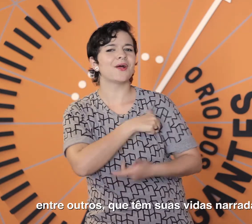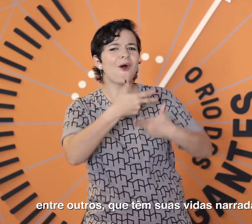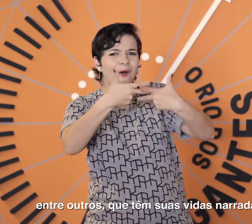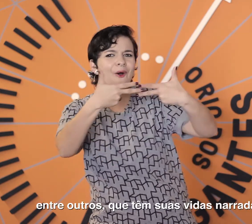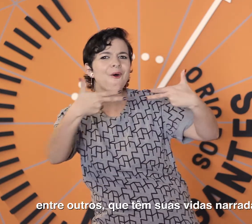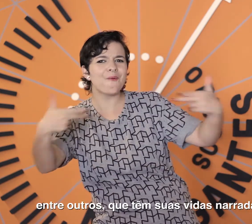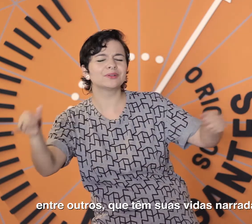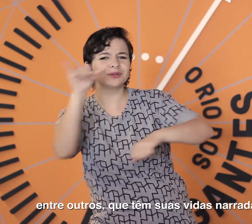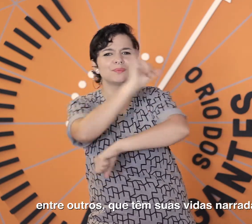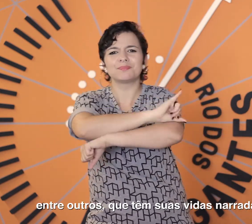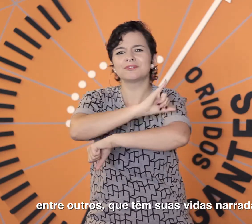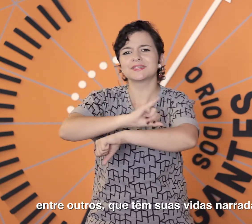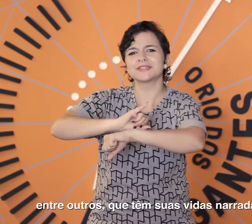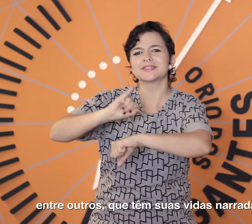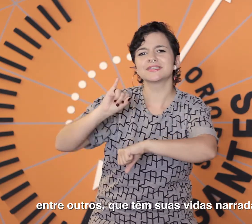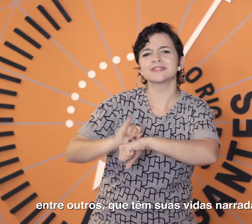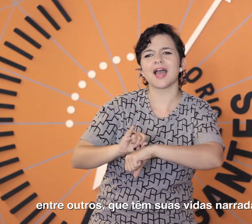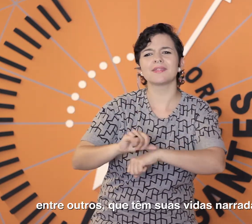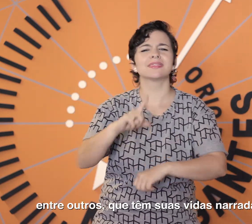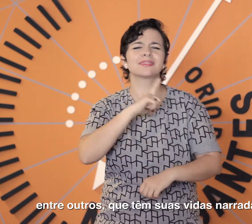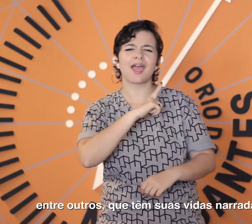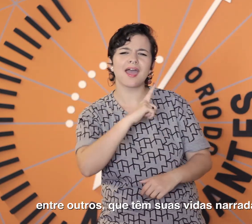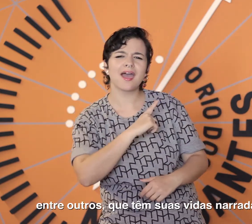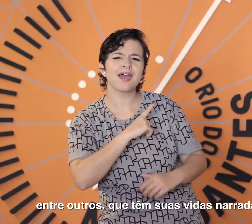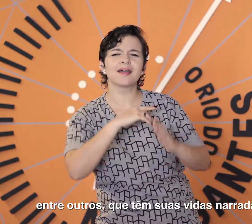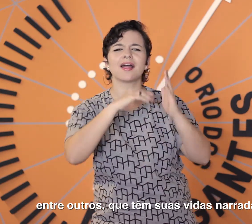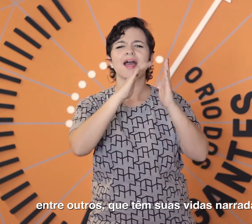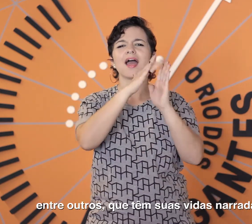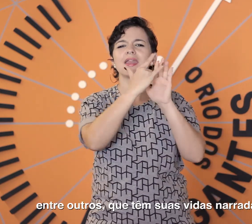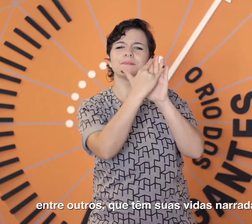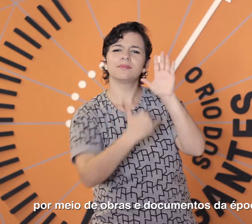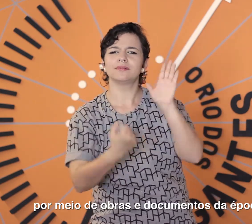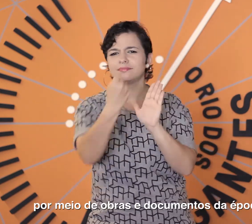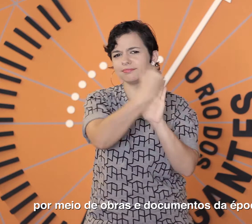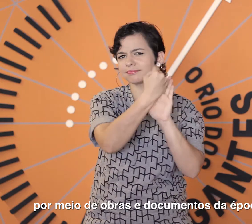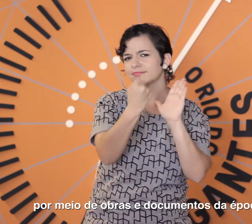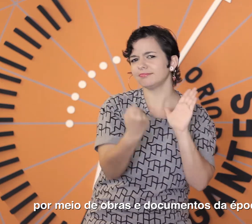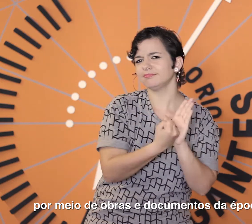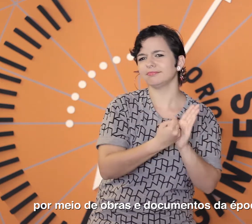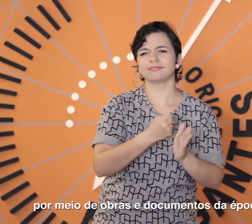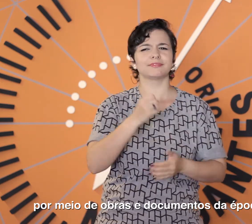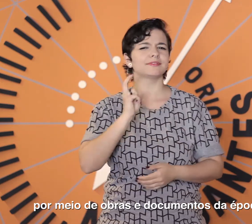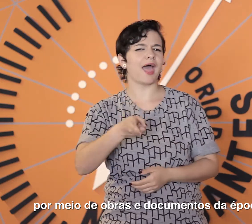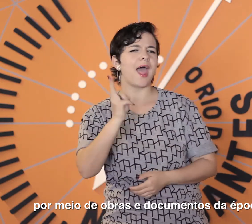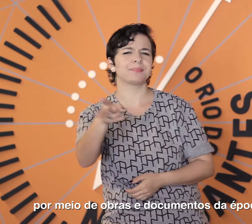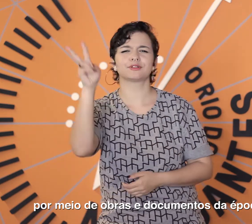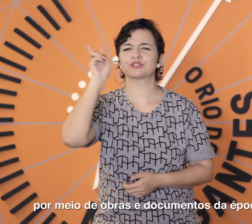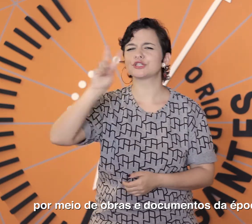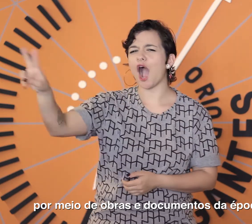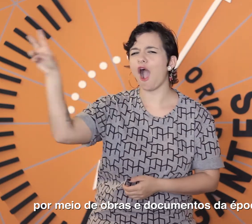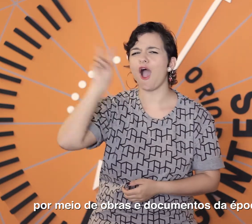entre outros, que têm suas vidas narradas por meio de obras e documentos da época.